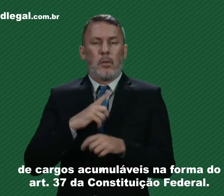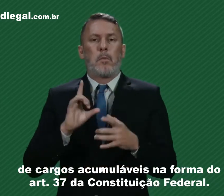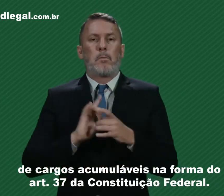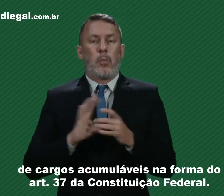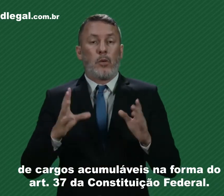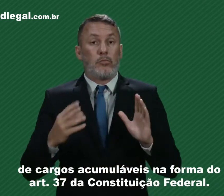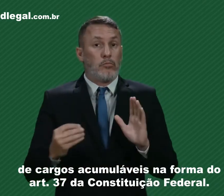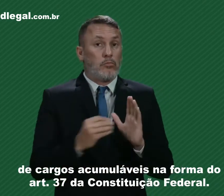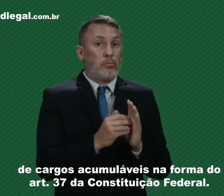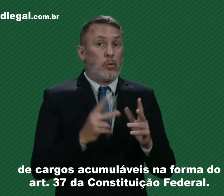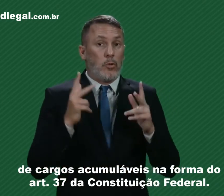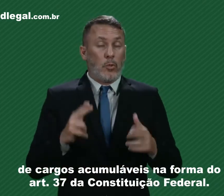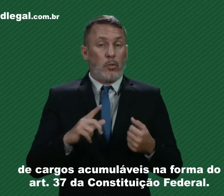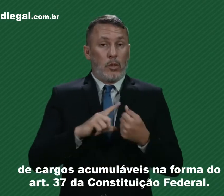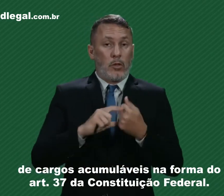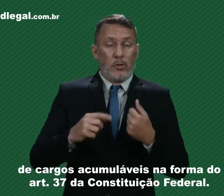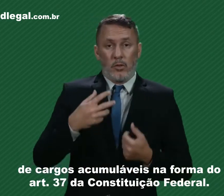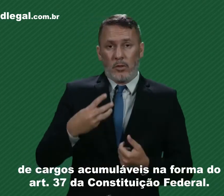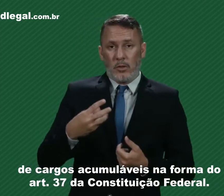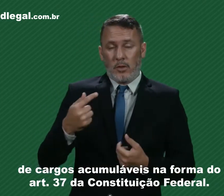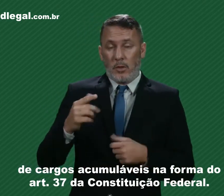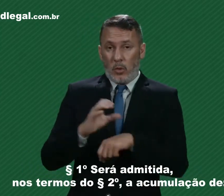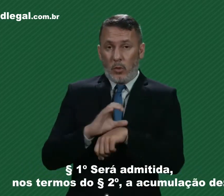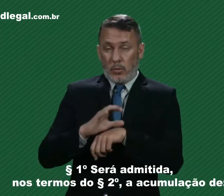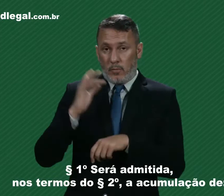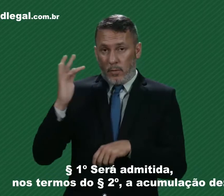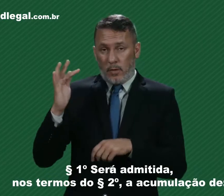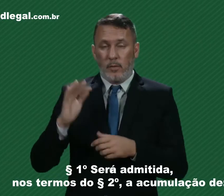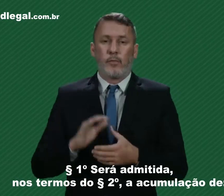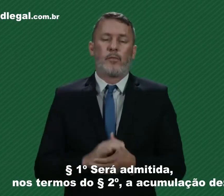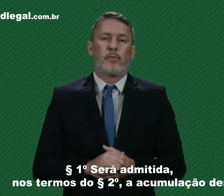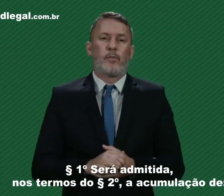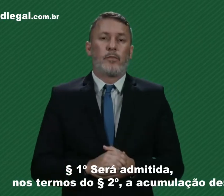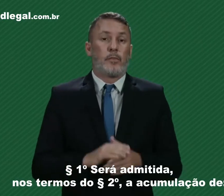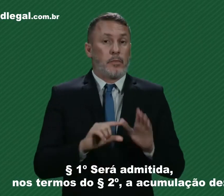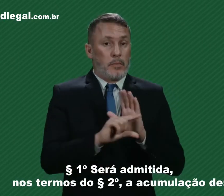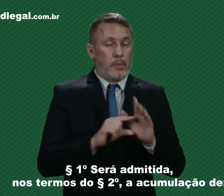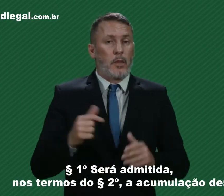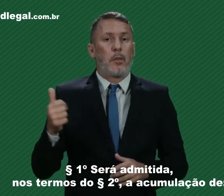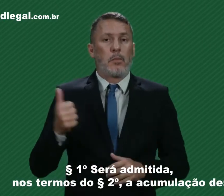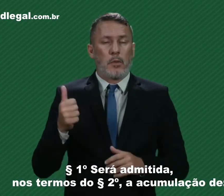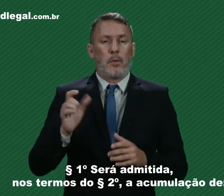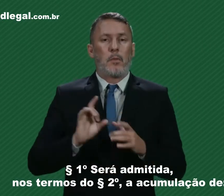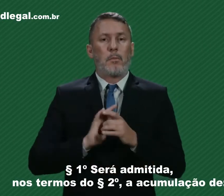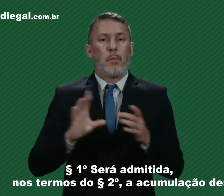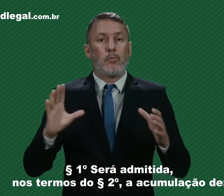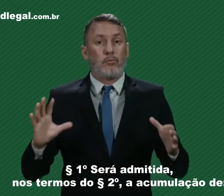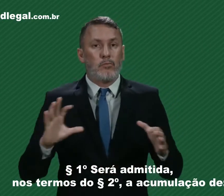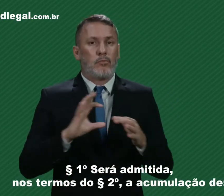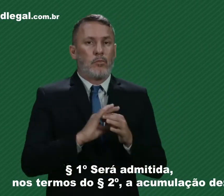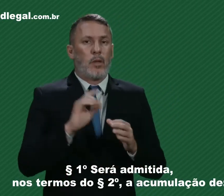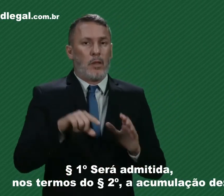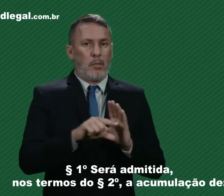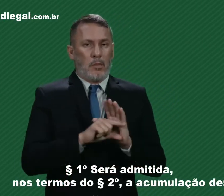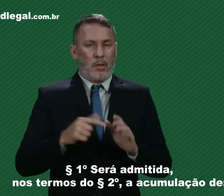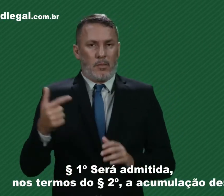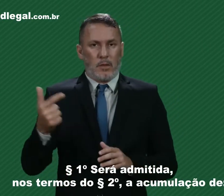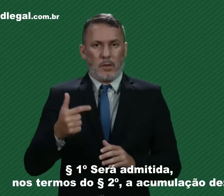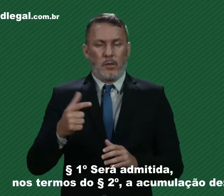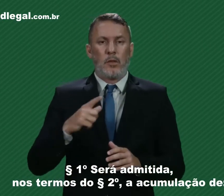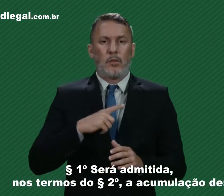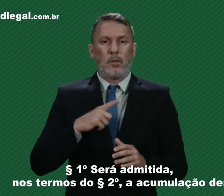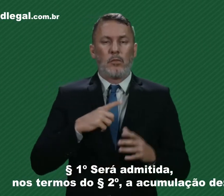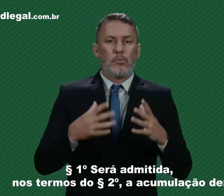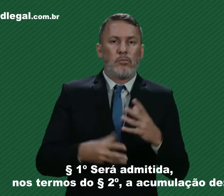forma do artigo 37 da Constituição Federal. Parágrafo 1º. será admitida nos termos do parágrafo 2º